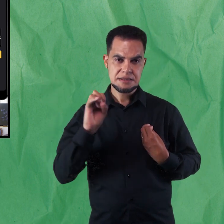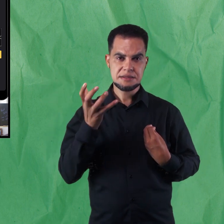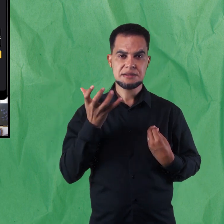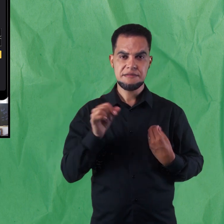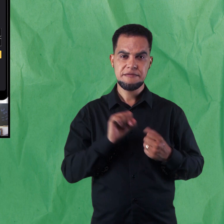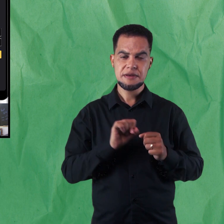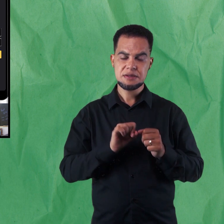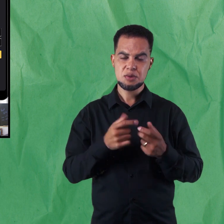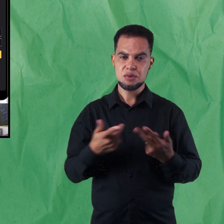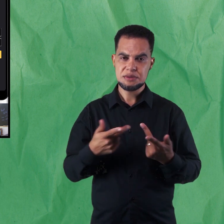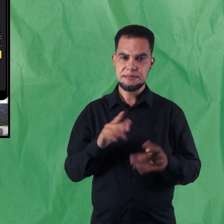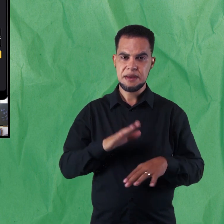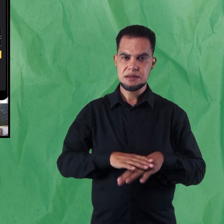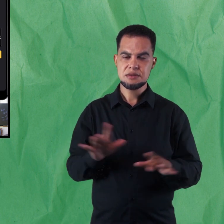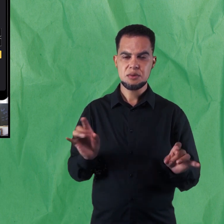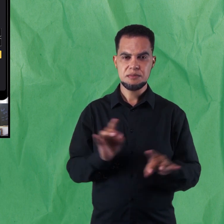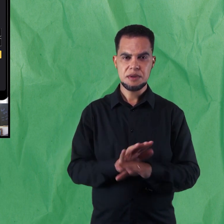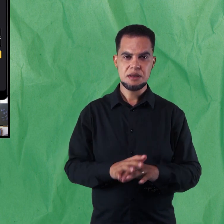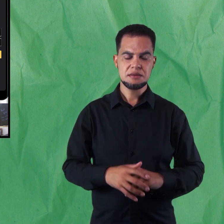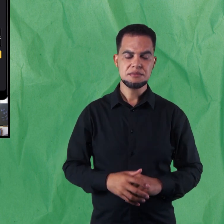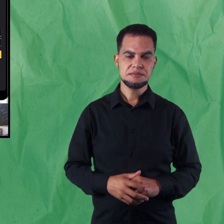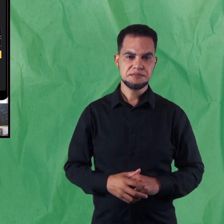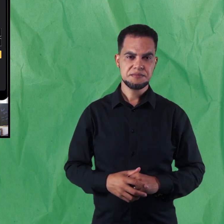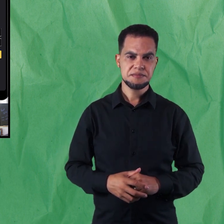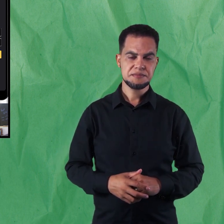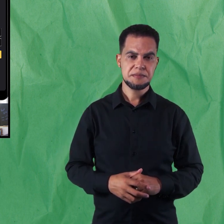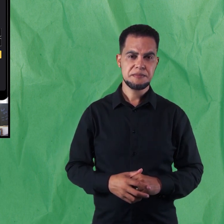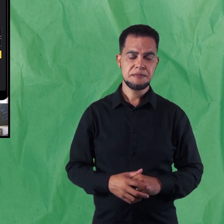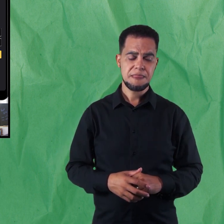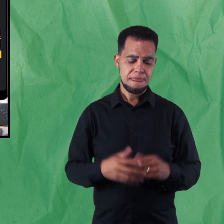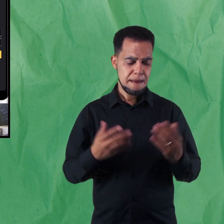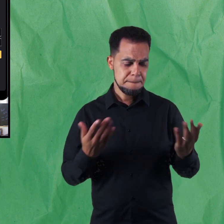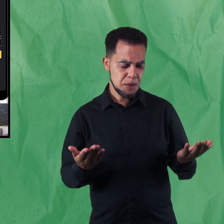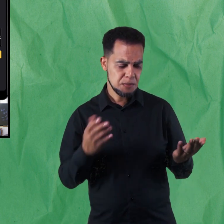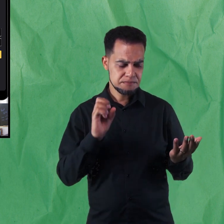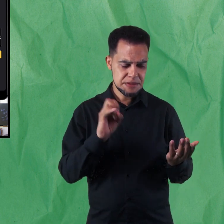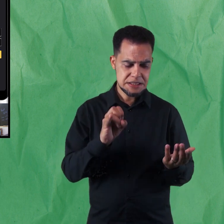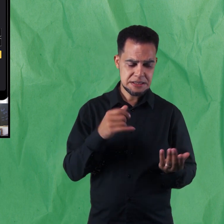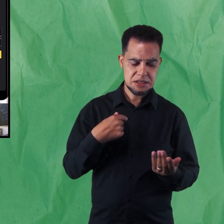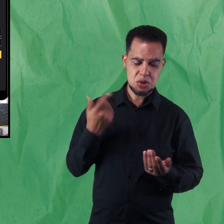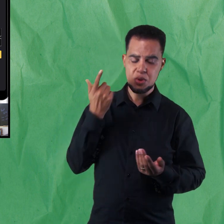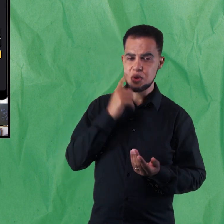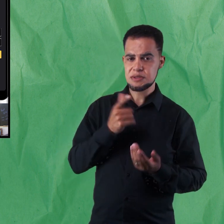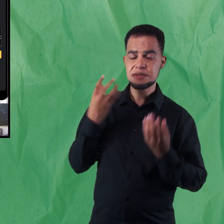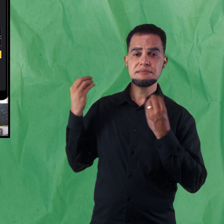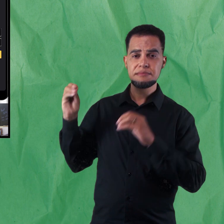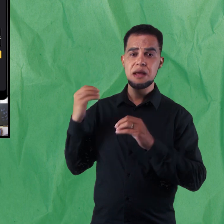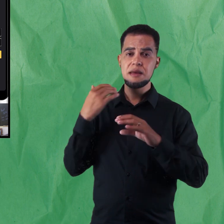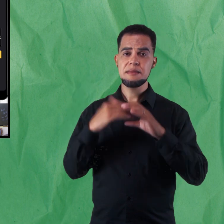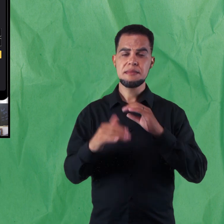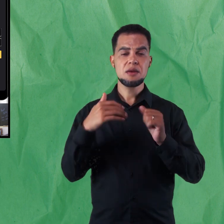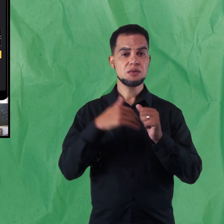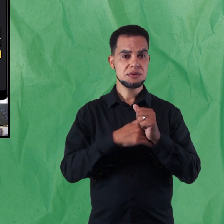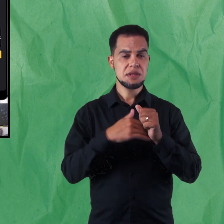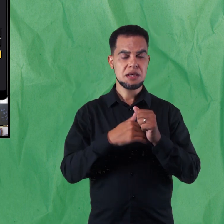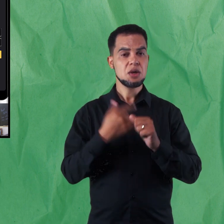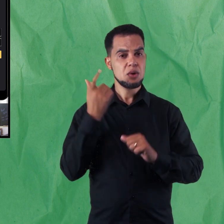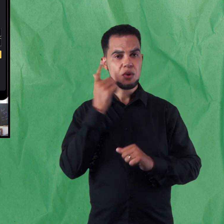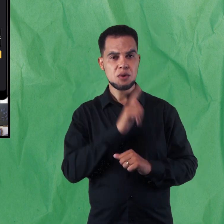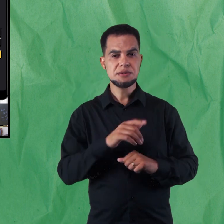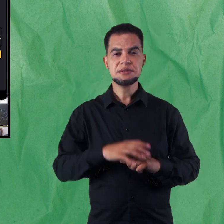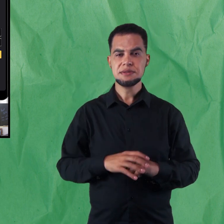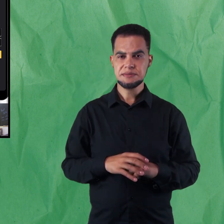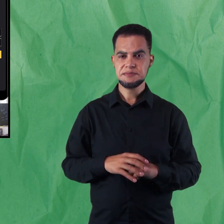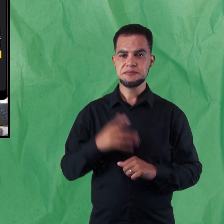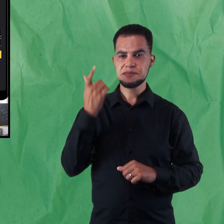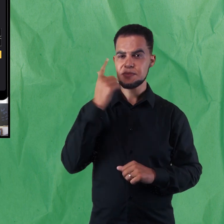quiser fazer algo mais completo. Bom, pessoal, se eu conseguir preencher e-mail e senha, né, e eu comecei